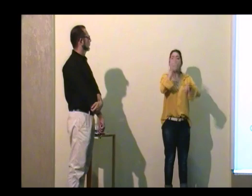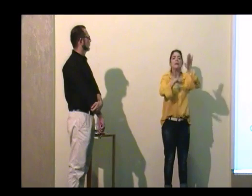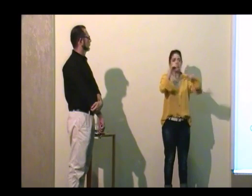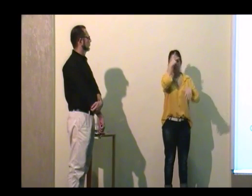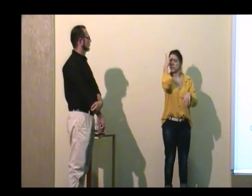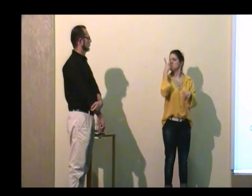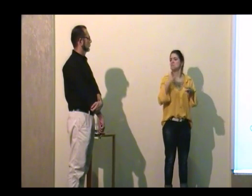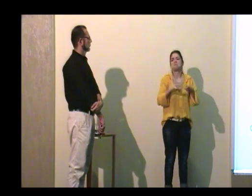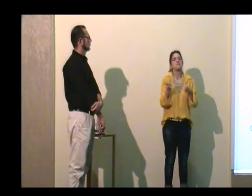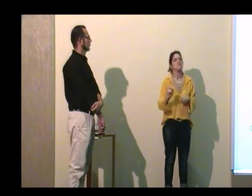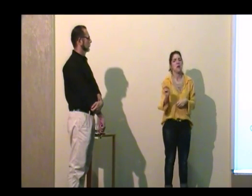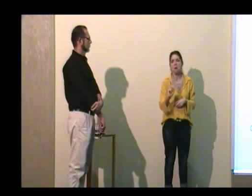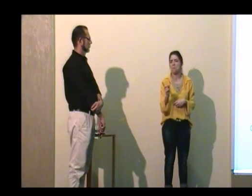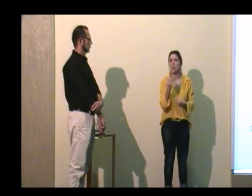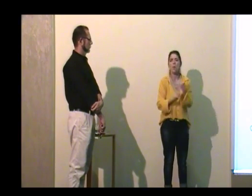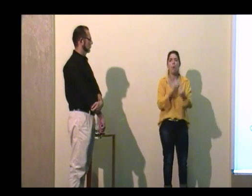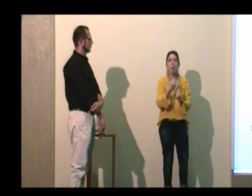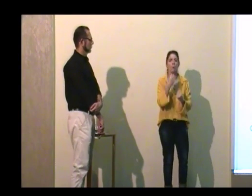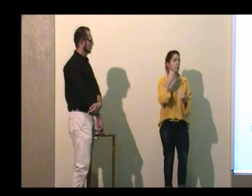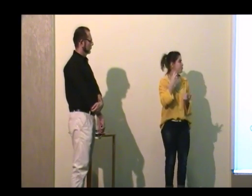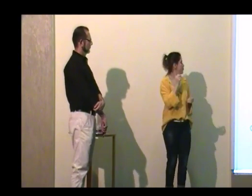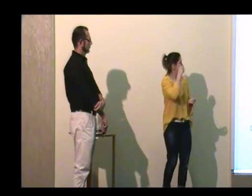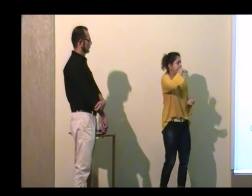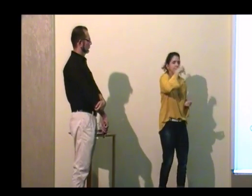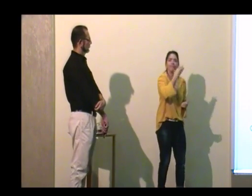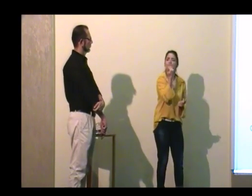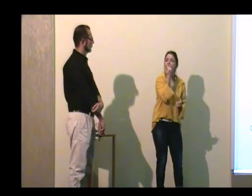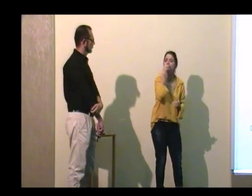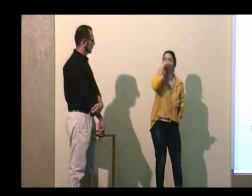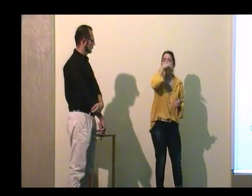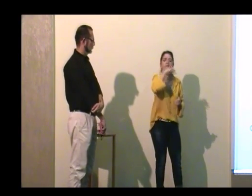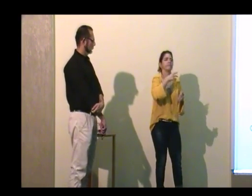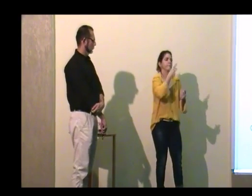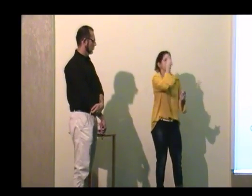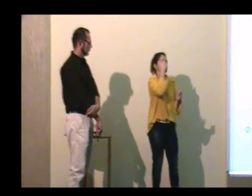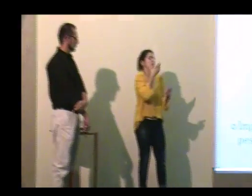Algumas pessoas não sabem, muitas pessoas não sabem que tem diabetes.